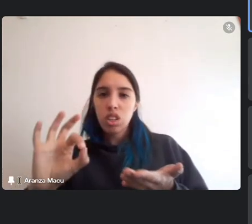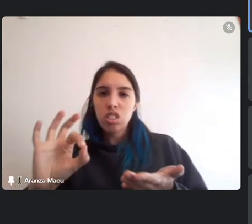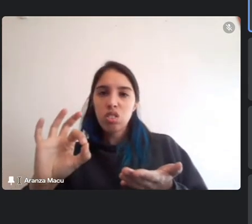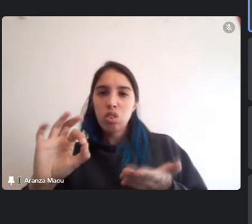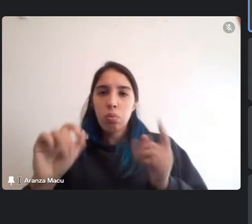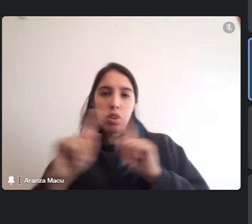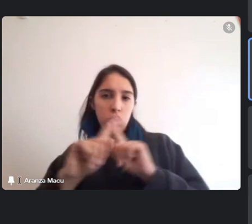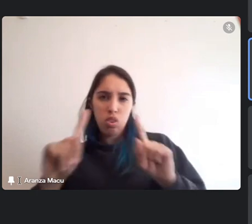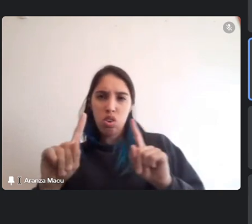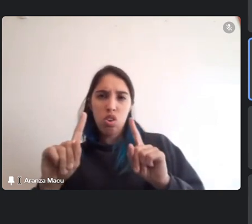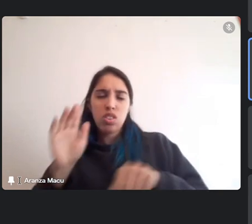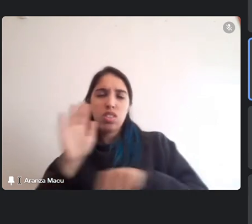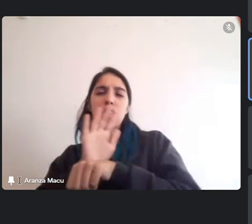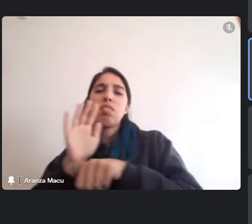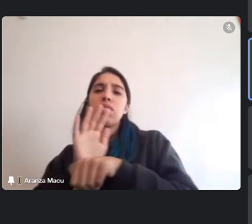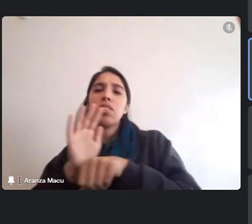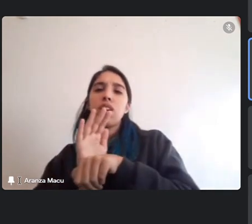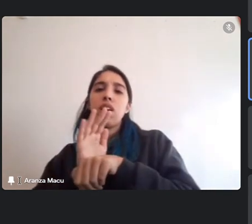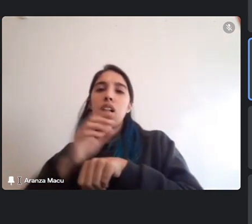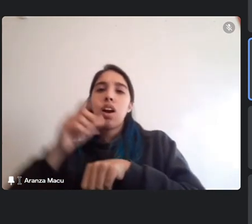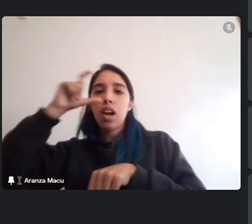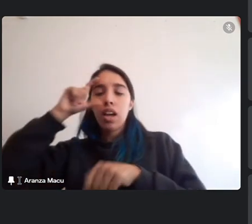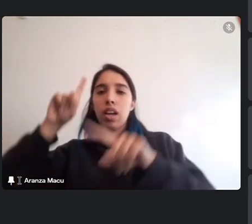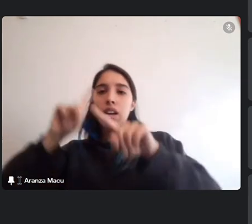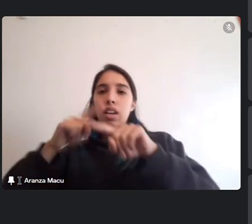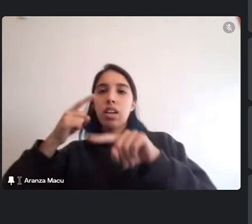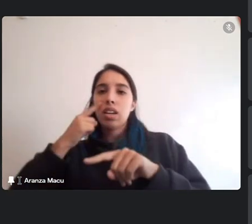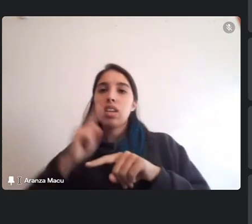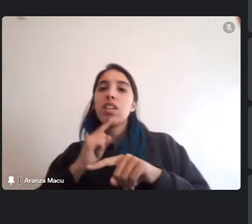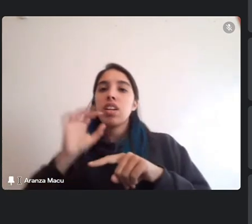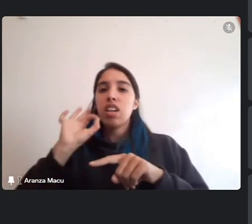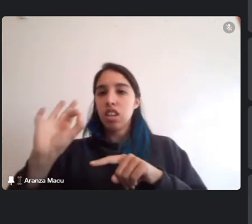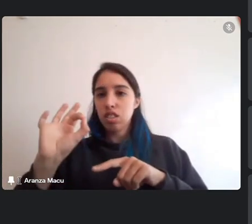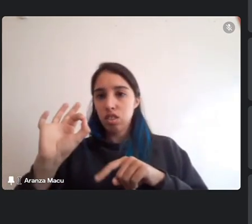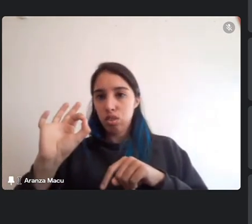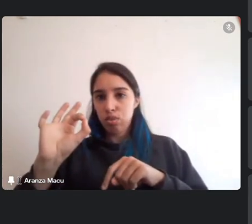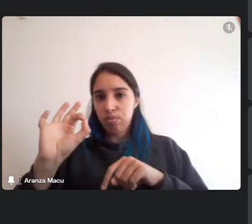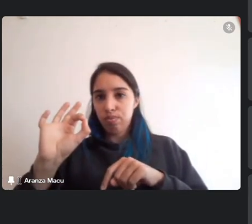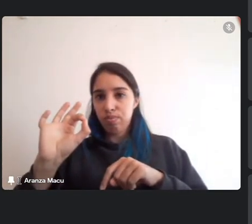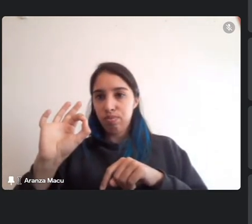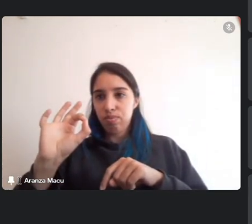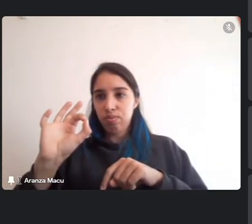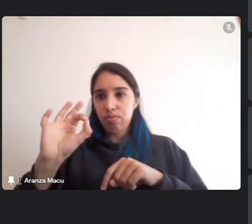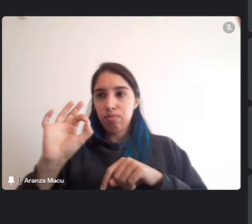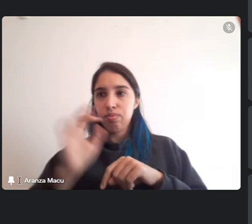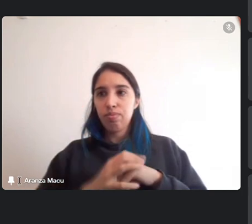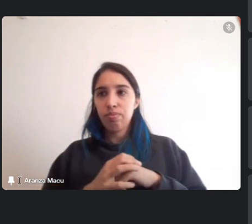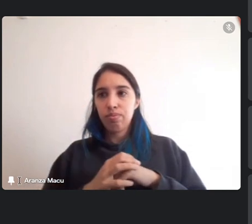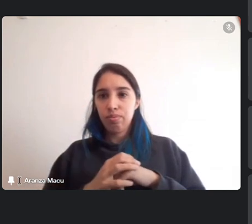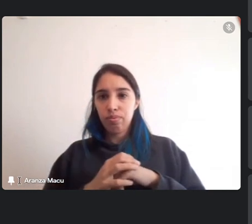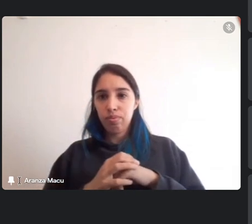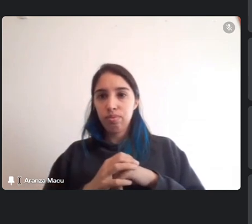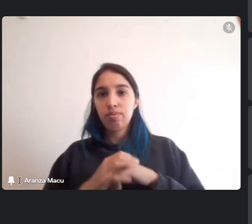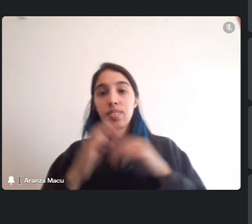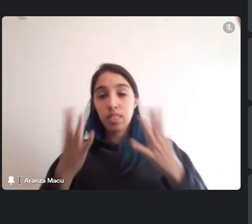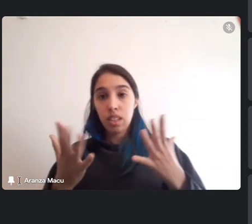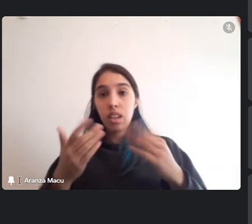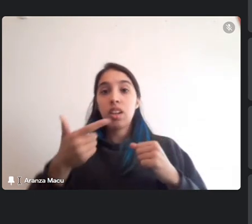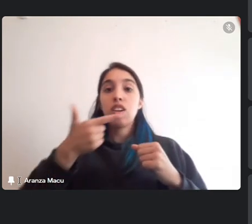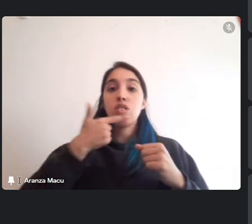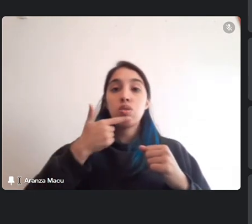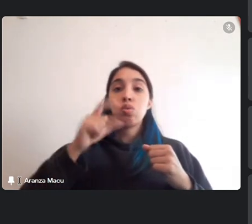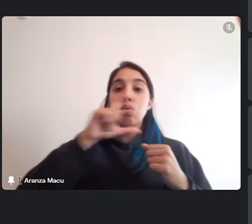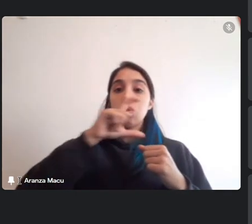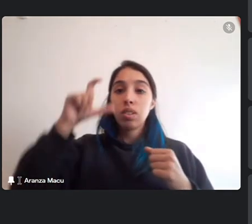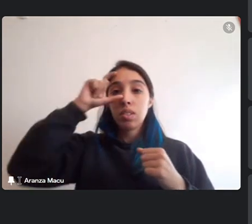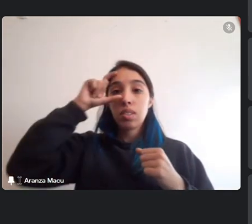¿Sí? Entonces, anótenla de alguna manera que la tengan presente. Success es tener éxito.